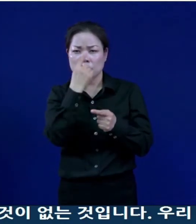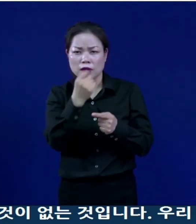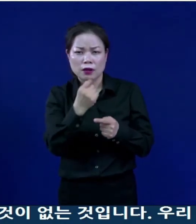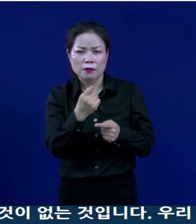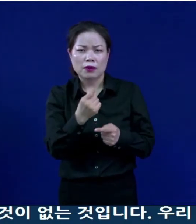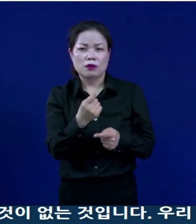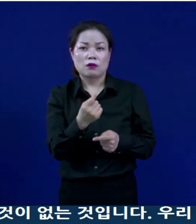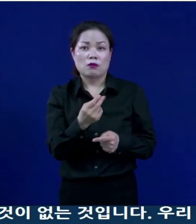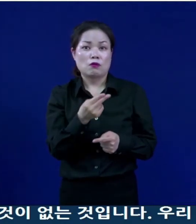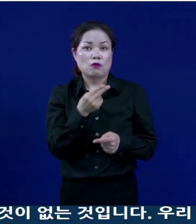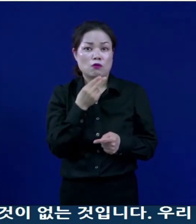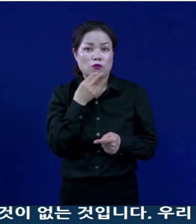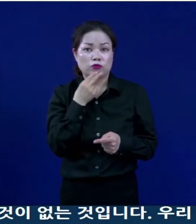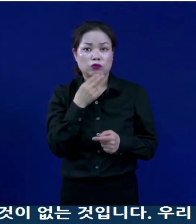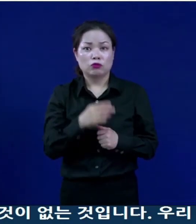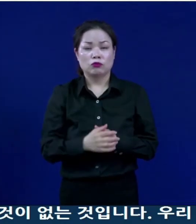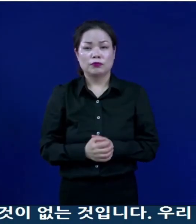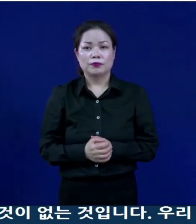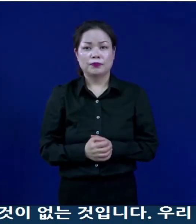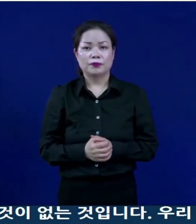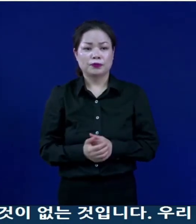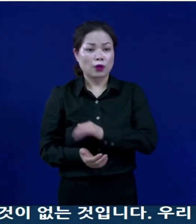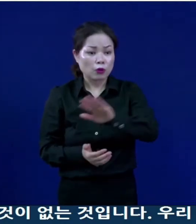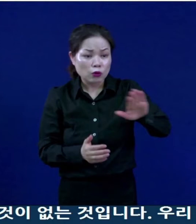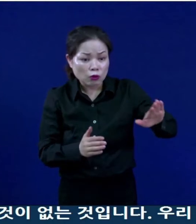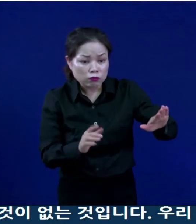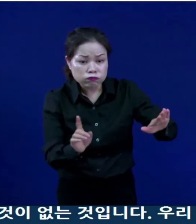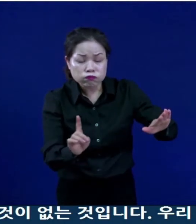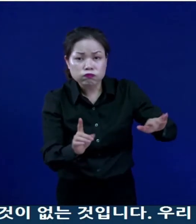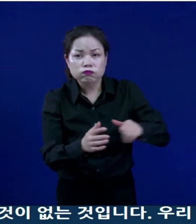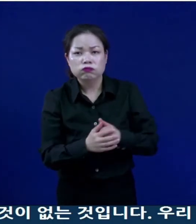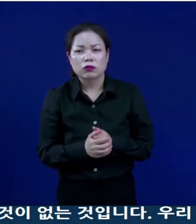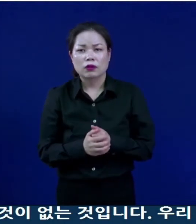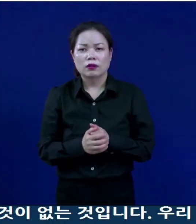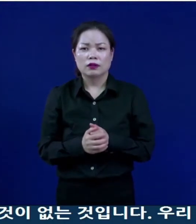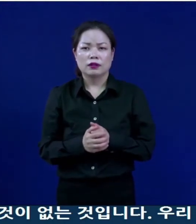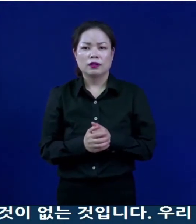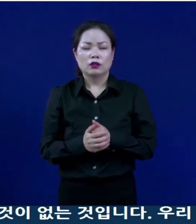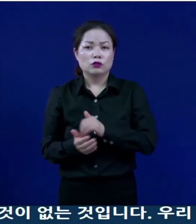떨어졌다는 것입니다. 여러분, 혹시 우리는 어떻습니까?